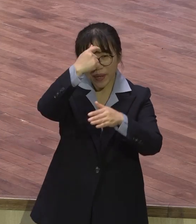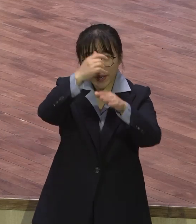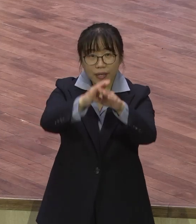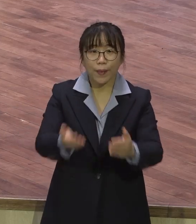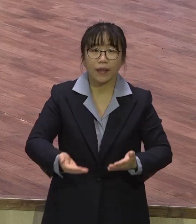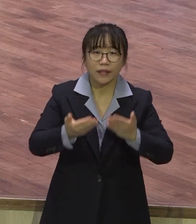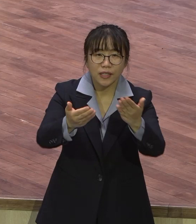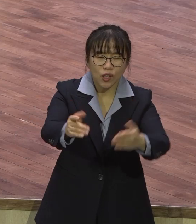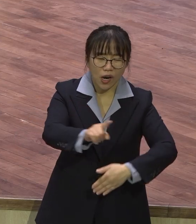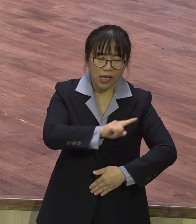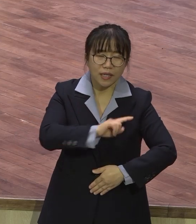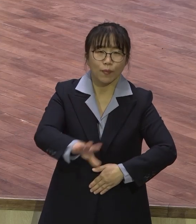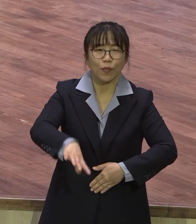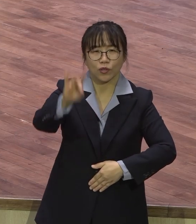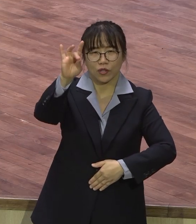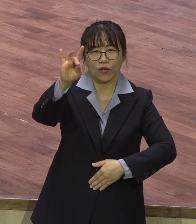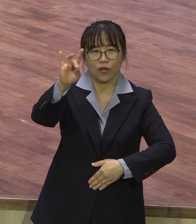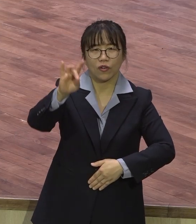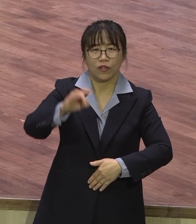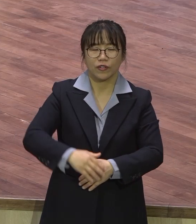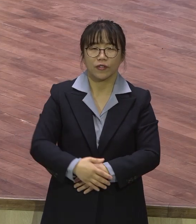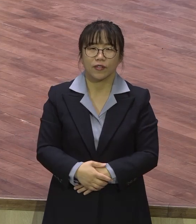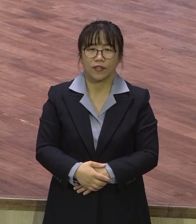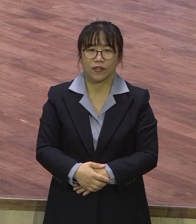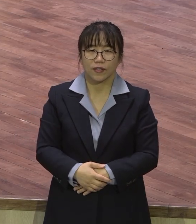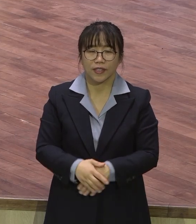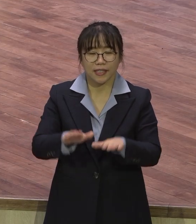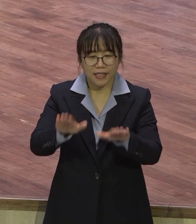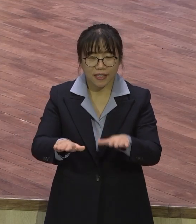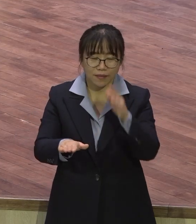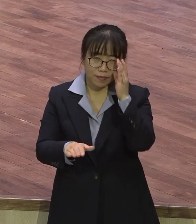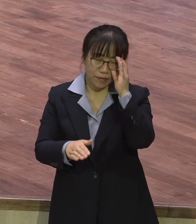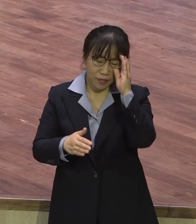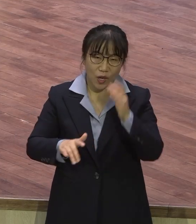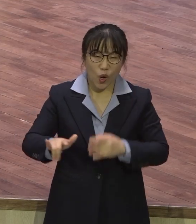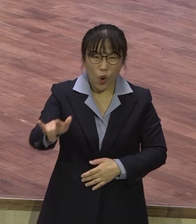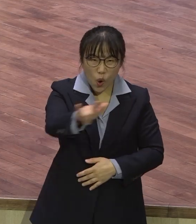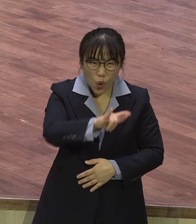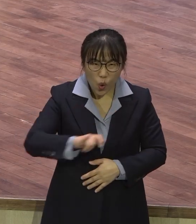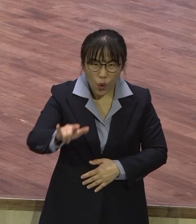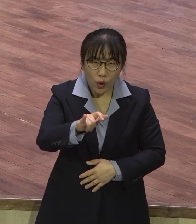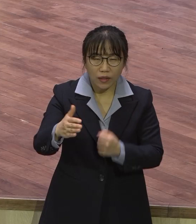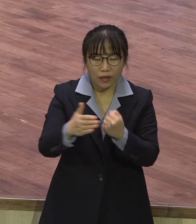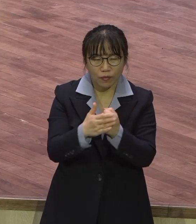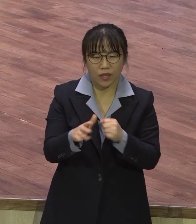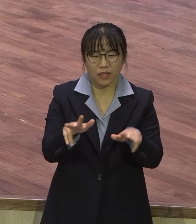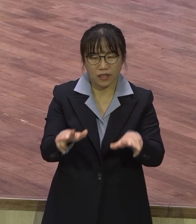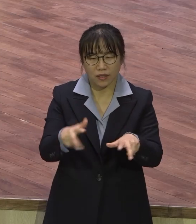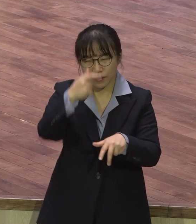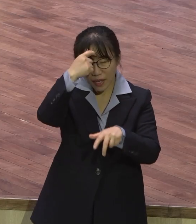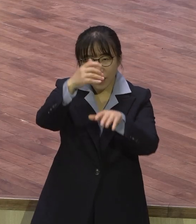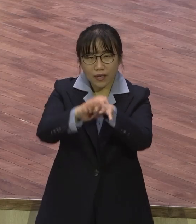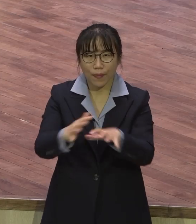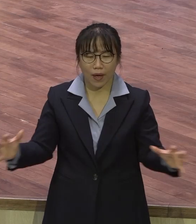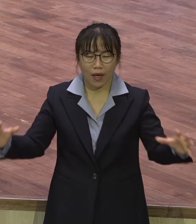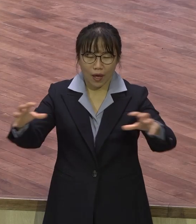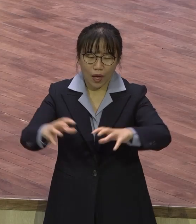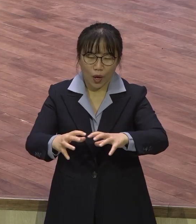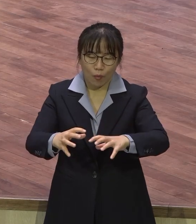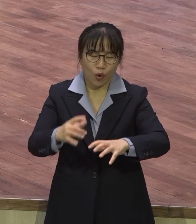최우선순이다 여러분 이렇게 코로나19로 인해서 함께 예배 드리지 못하는 게